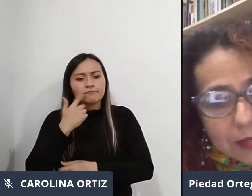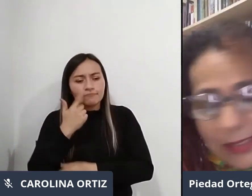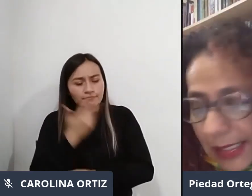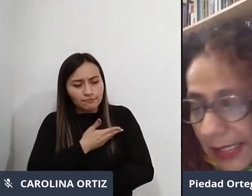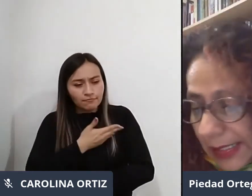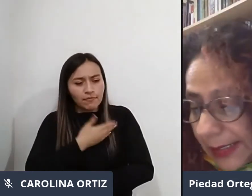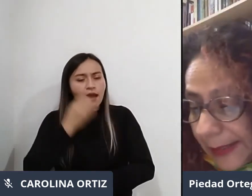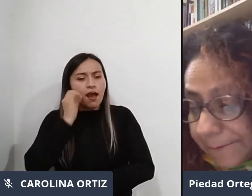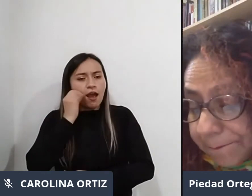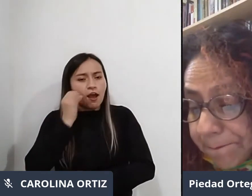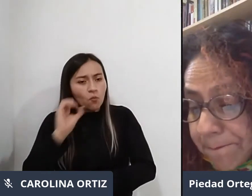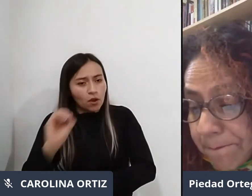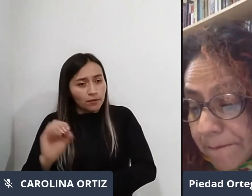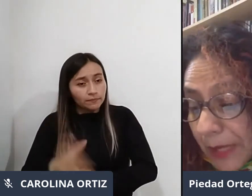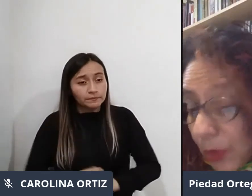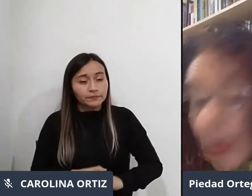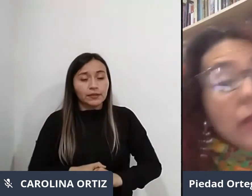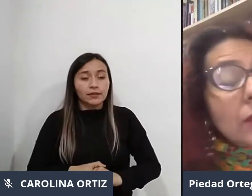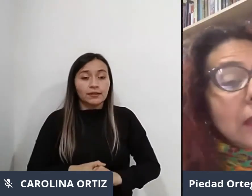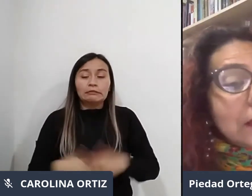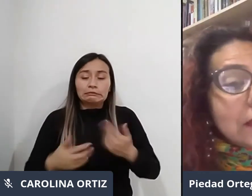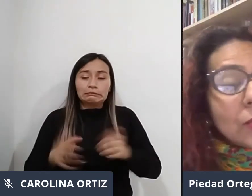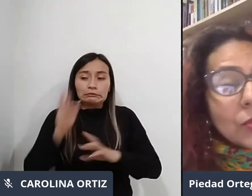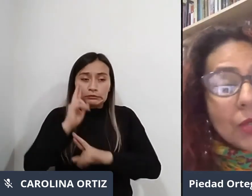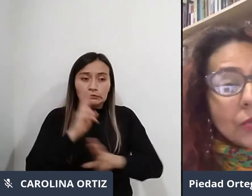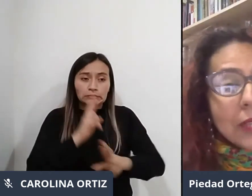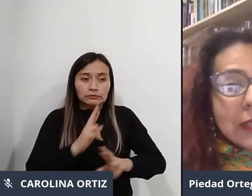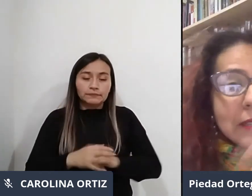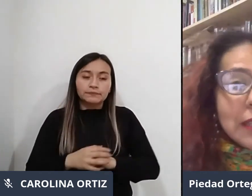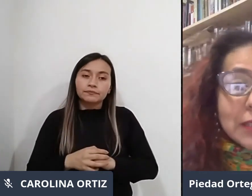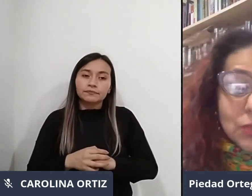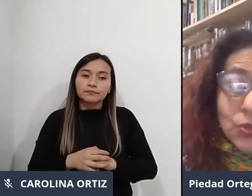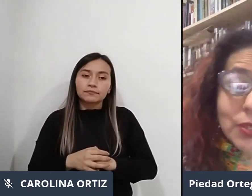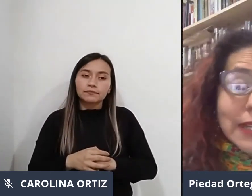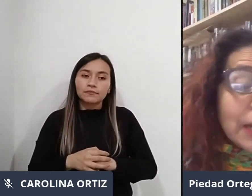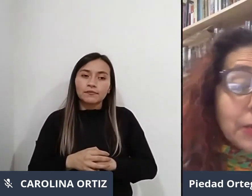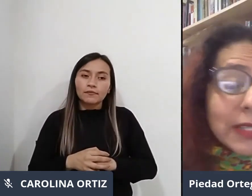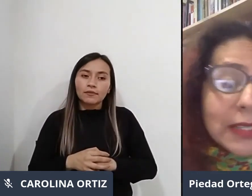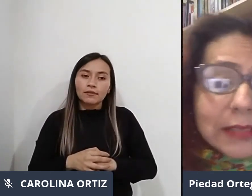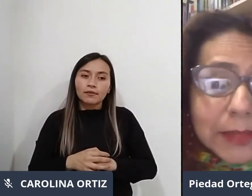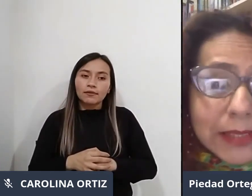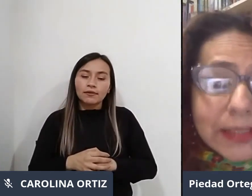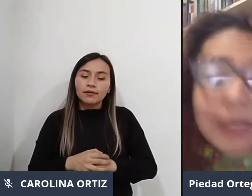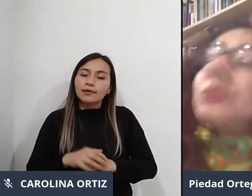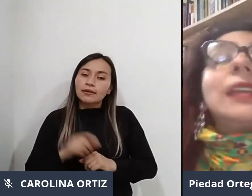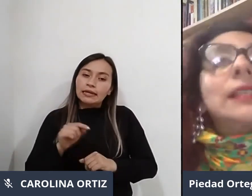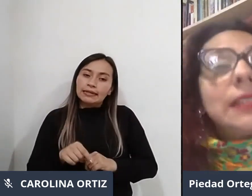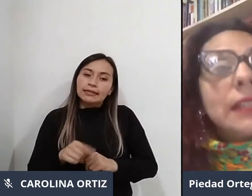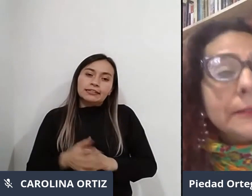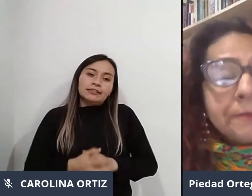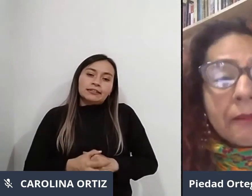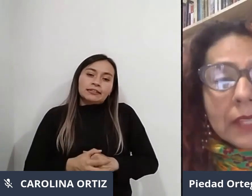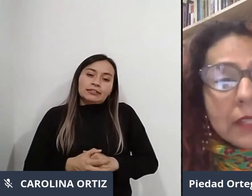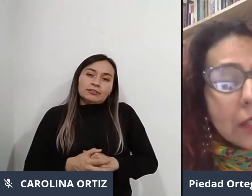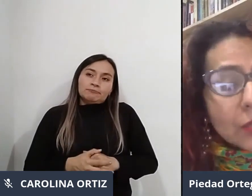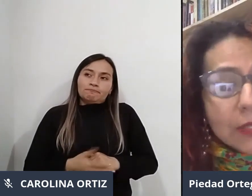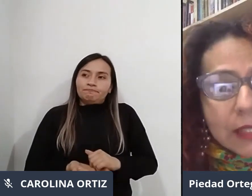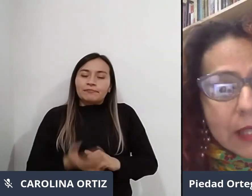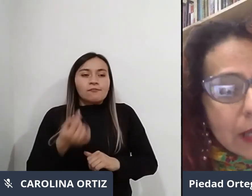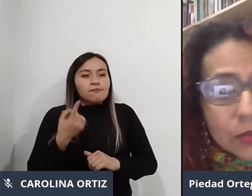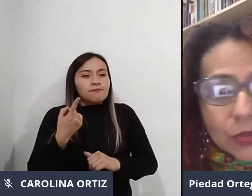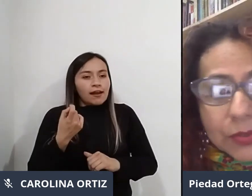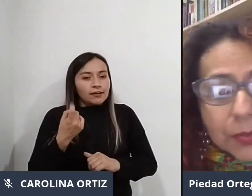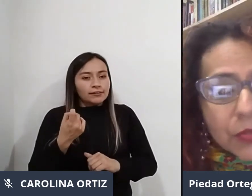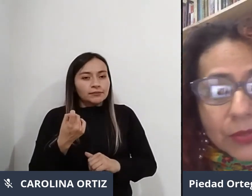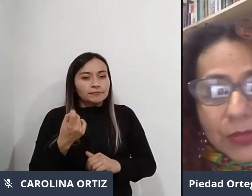¿sí? Yo creo que además esto es una ausencia y esto es un reclamo que ya también tendríamos que hacer desde los